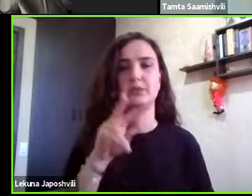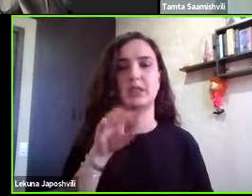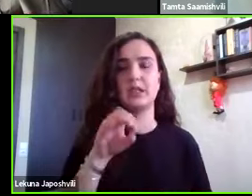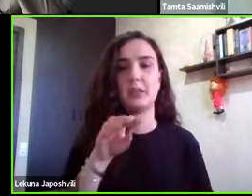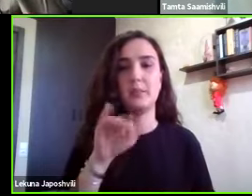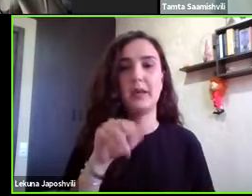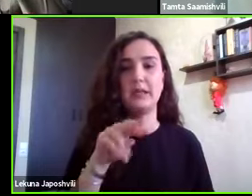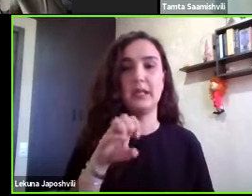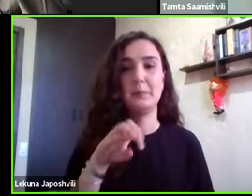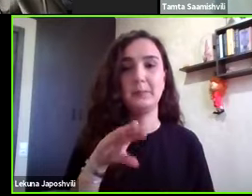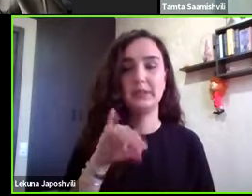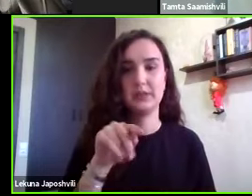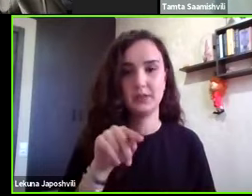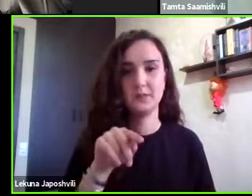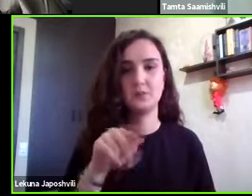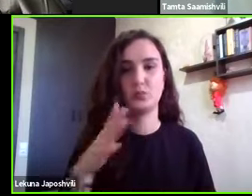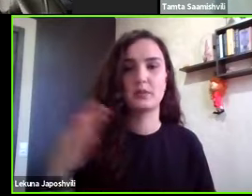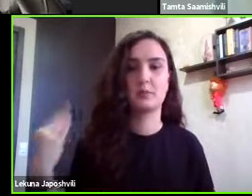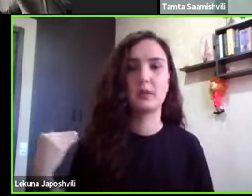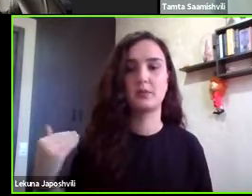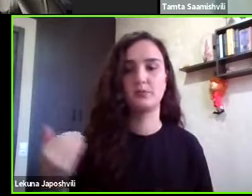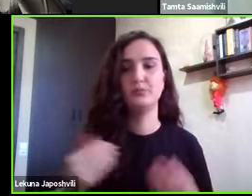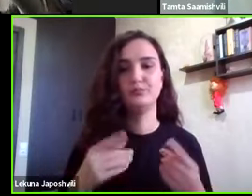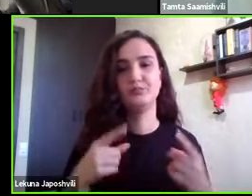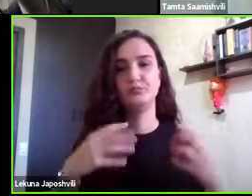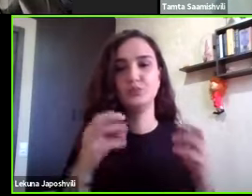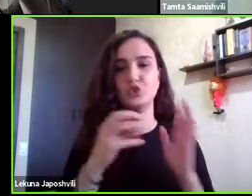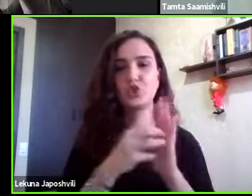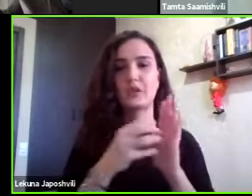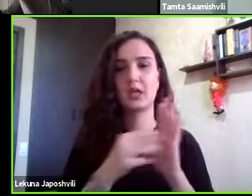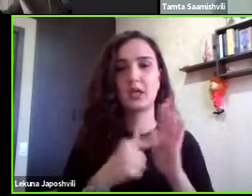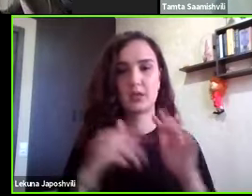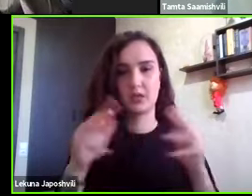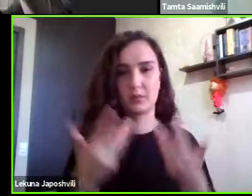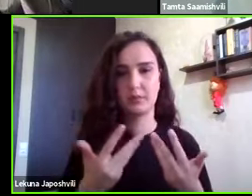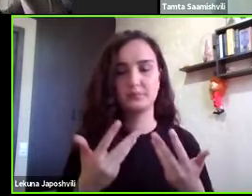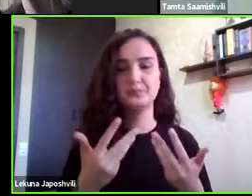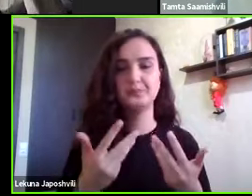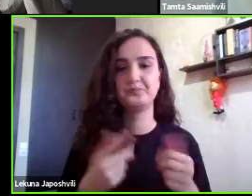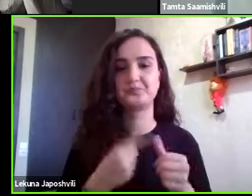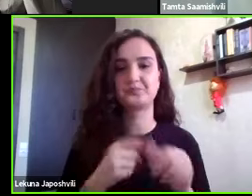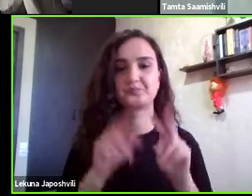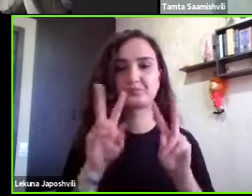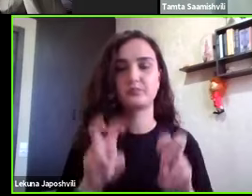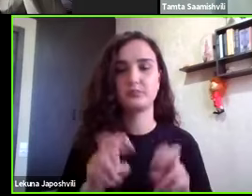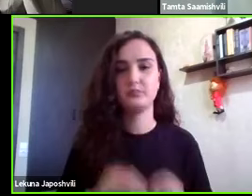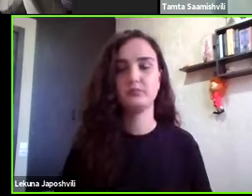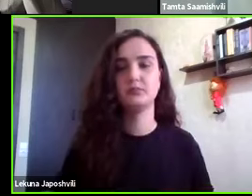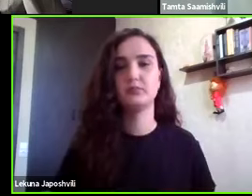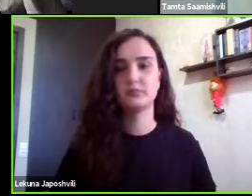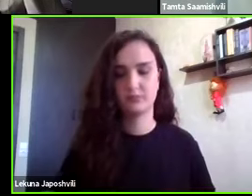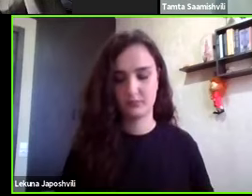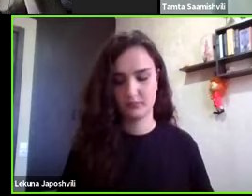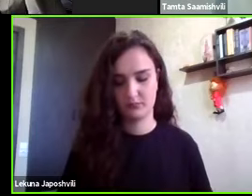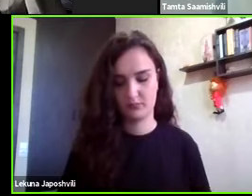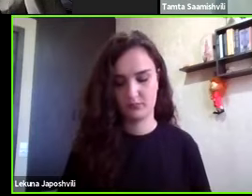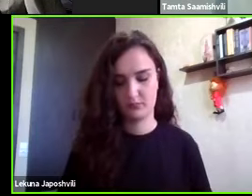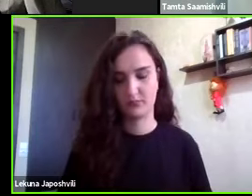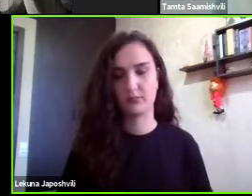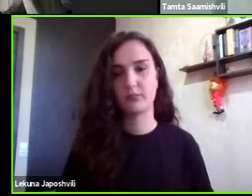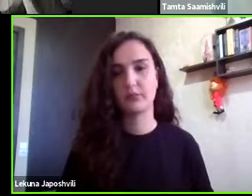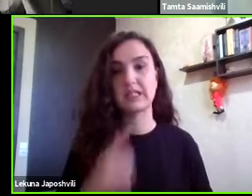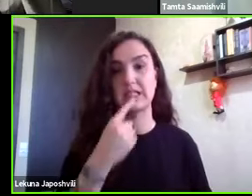მარც ისა რომელიღაცა მხარის ლიმფური ჯირკვლის ანთება. ეგრეთ წოდებული უწოდებენ კურთხლისებური